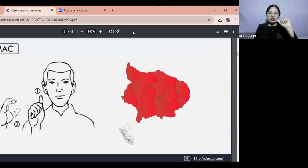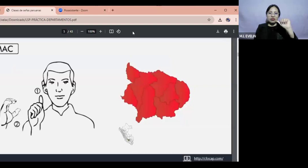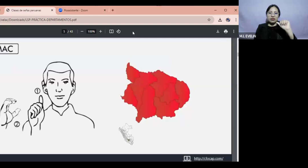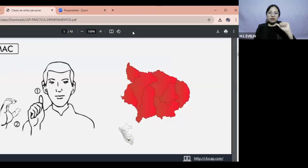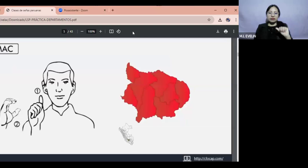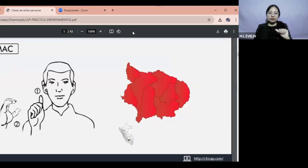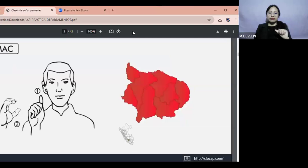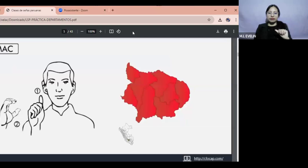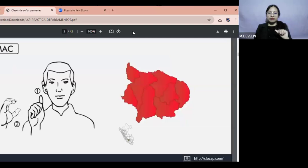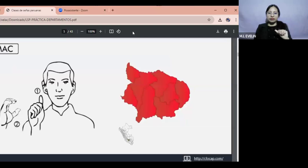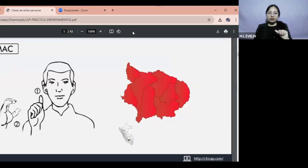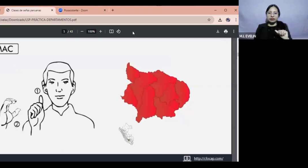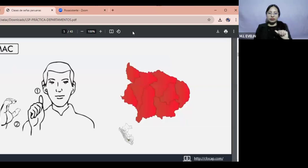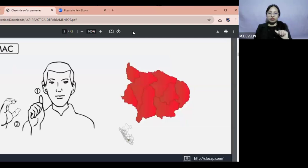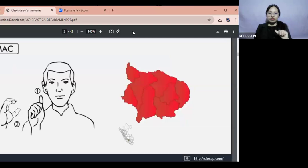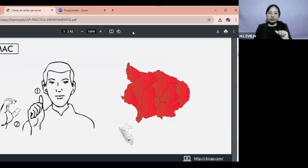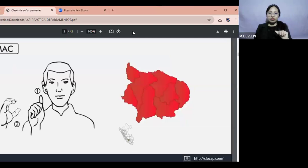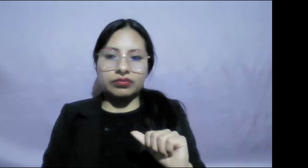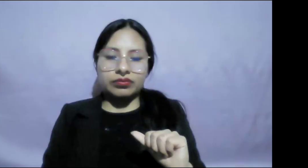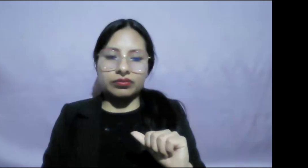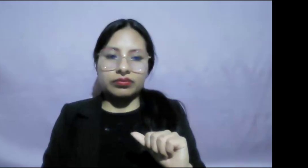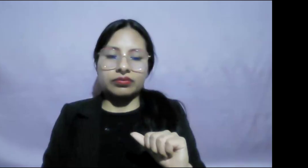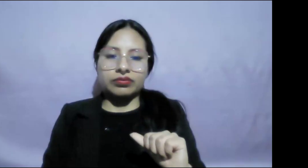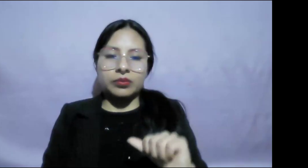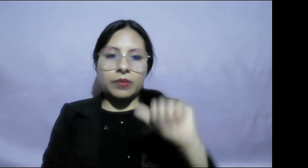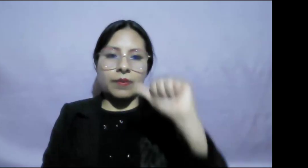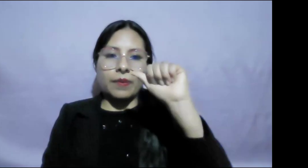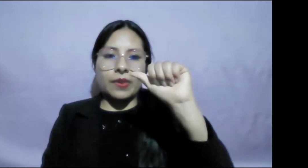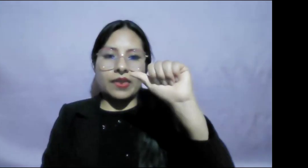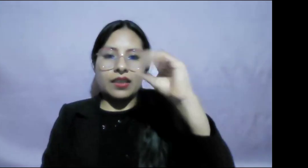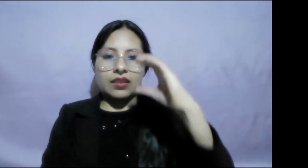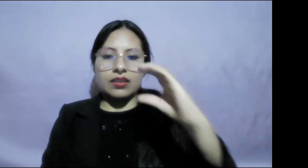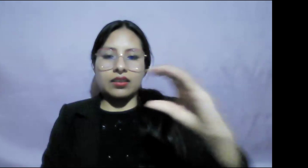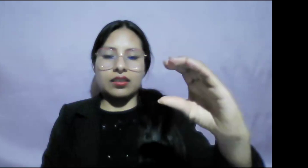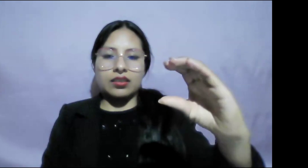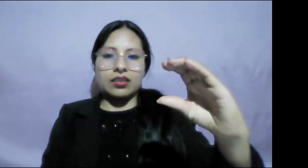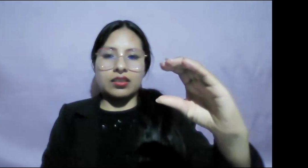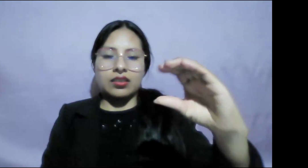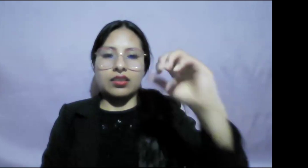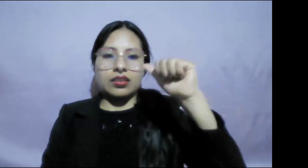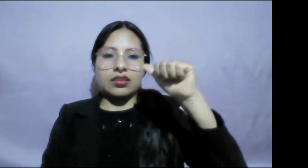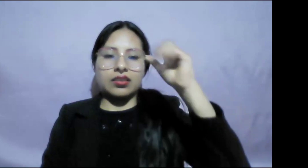apuri vamos a ver entonces có evely configura la seña